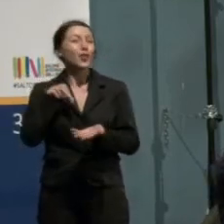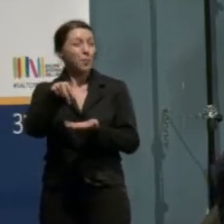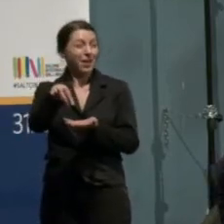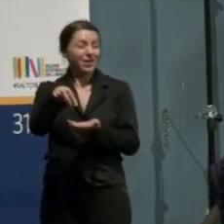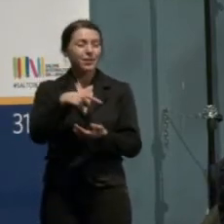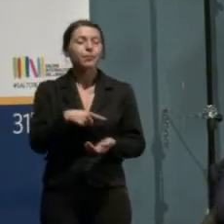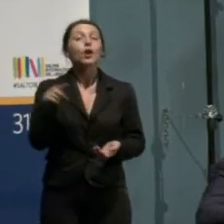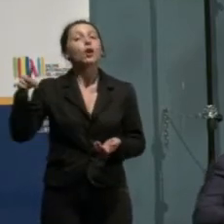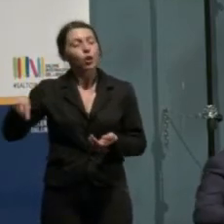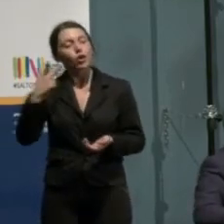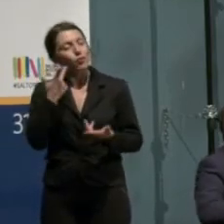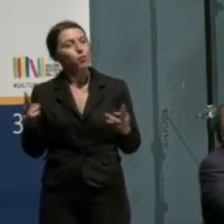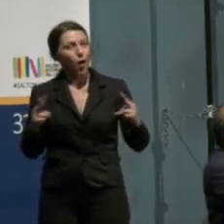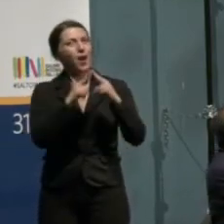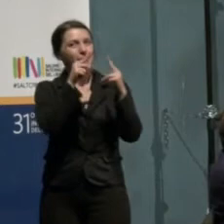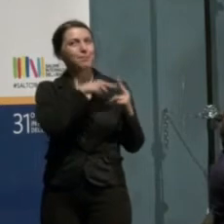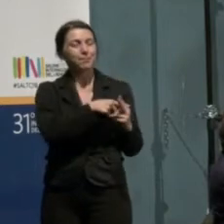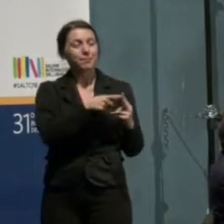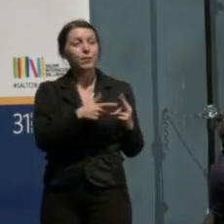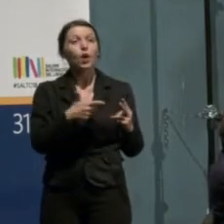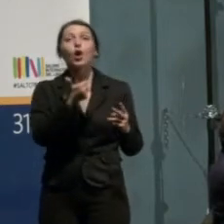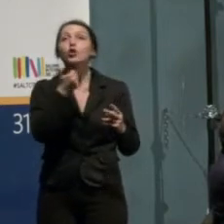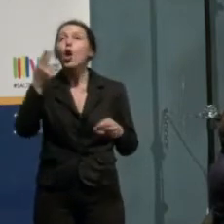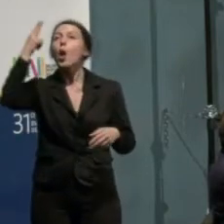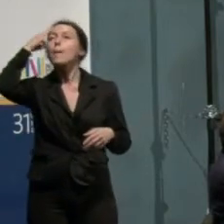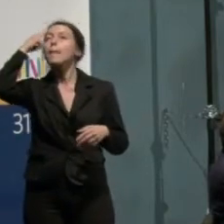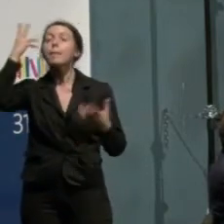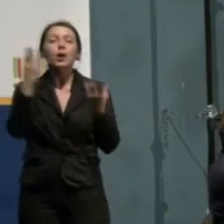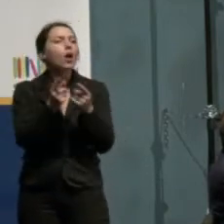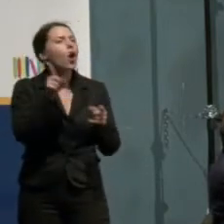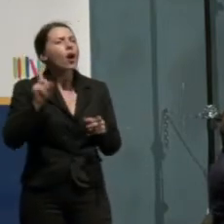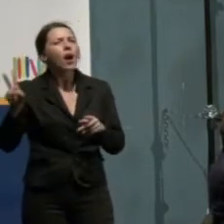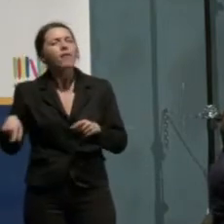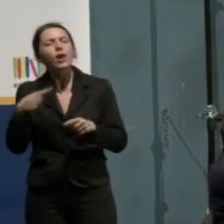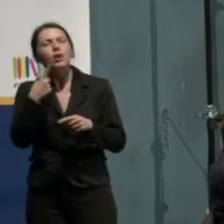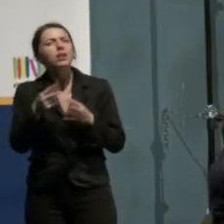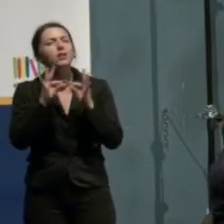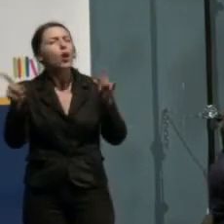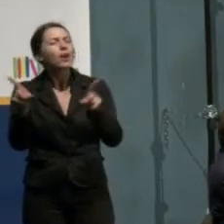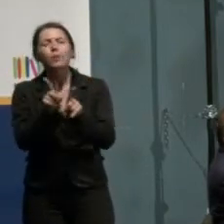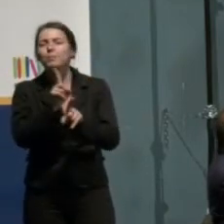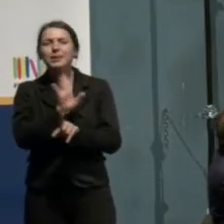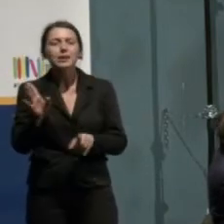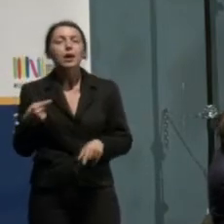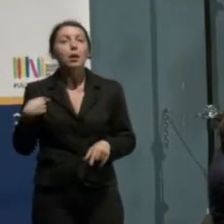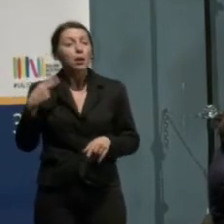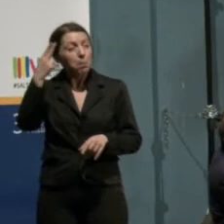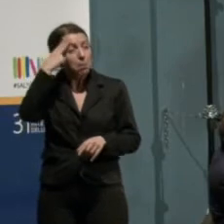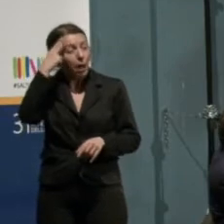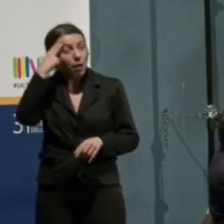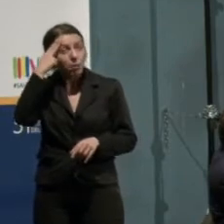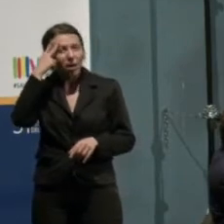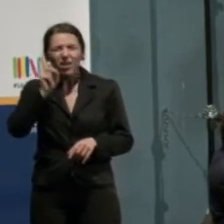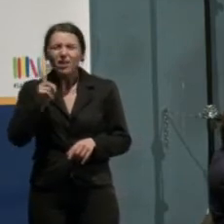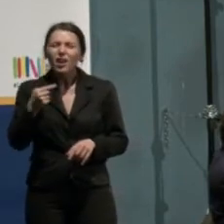incontrarvi e non per fare memoria assieme perché ha detto le stesse parole vostre giovanni e trova quale memoria io ho costruito una casa per